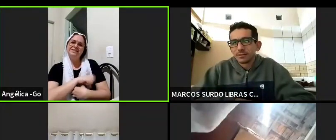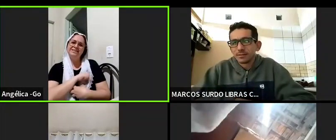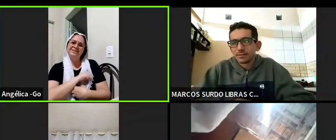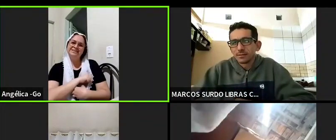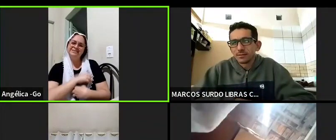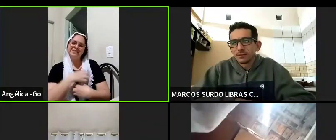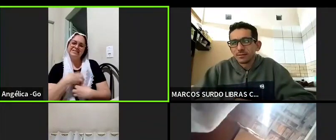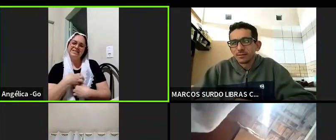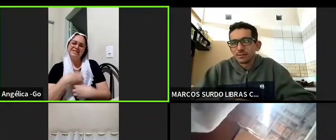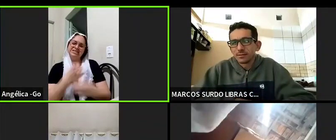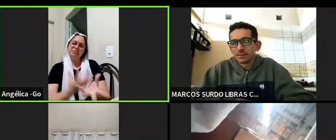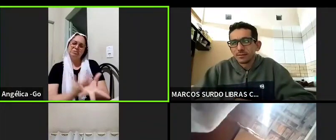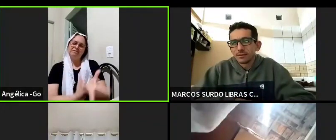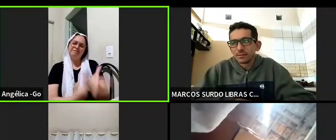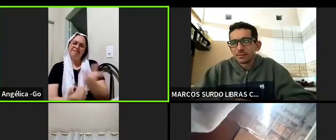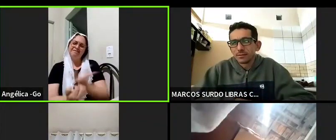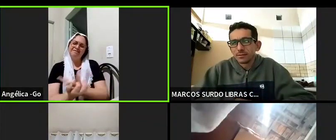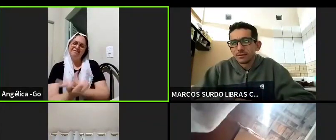adversário.